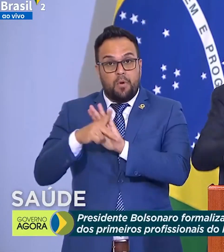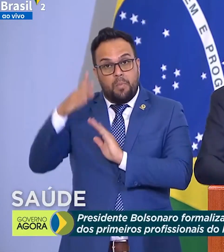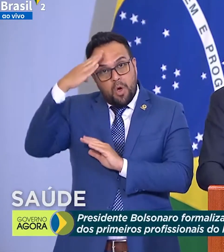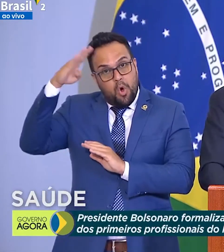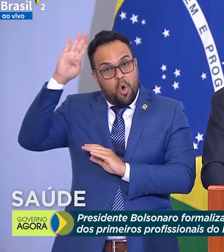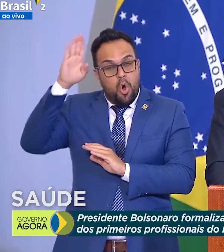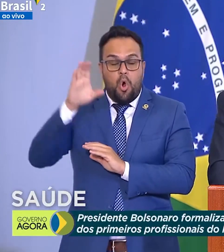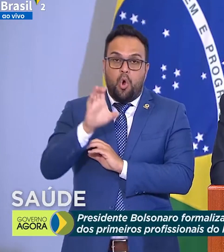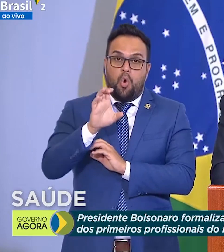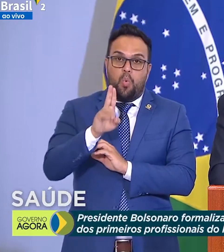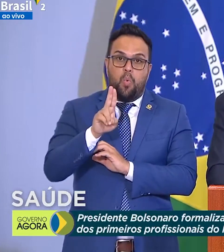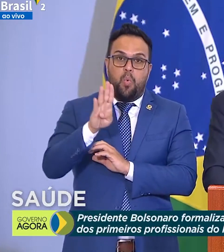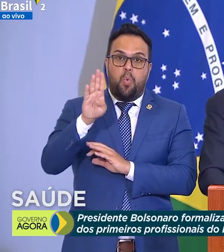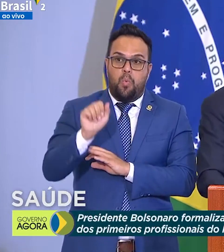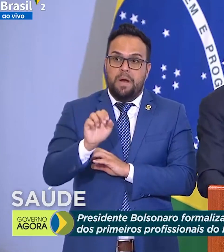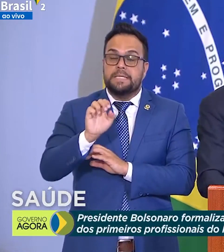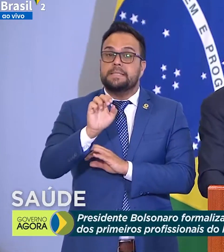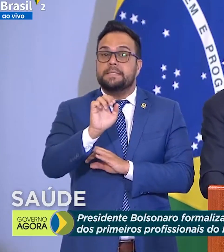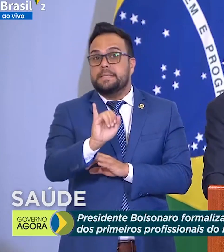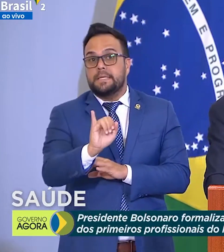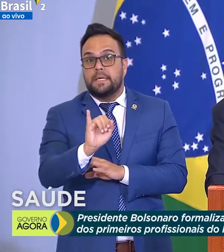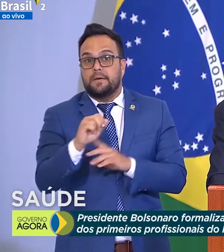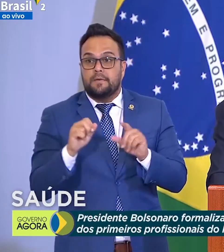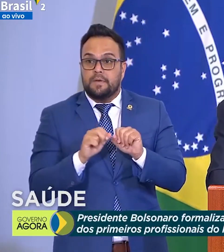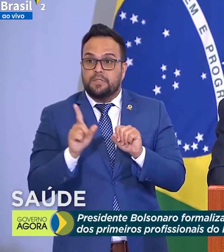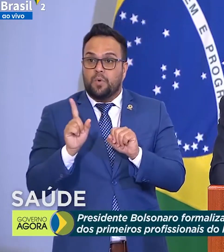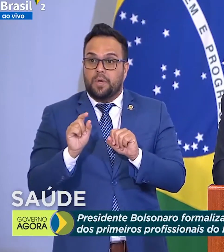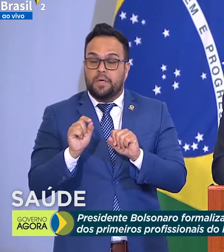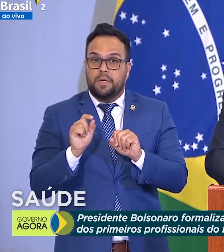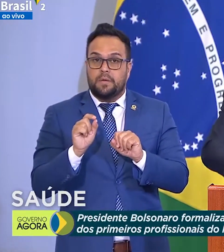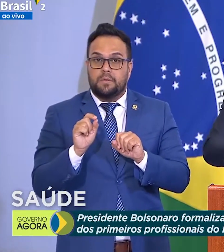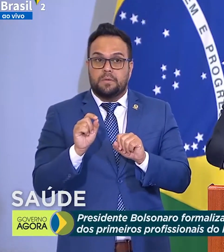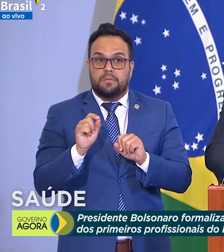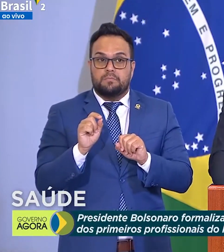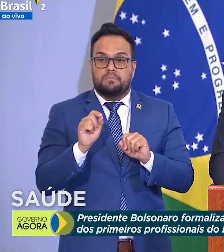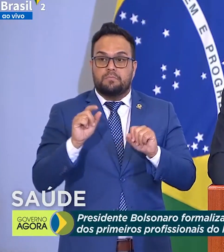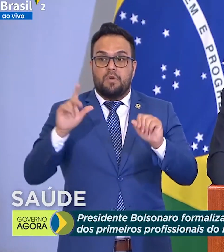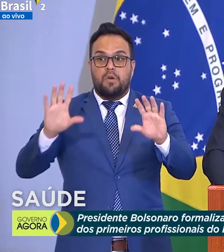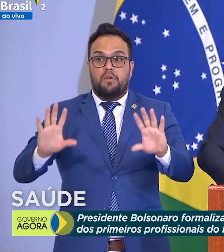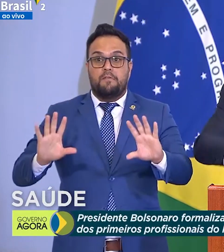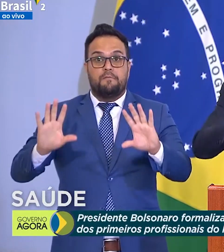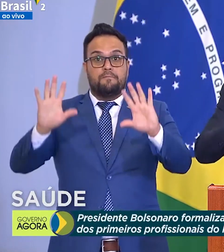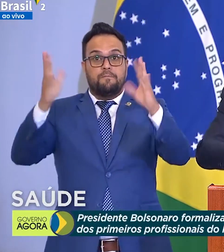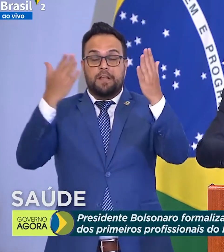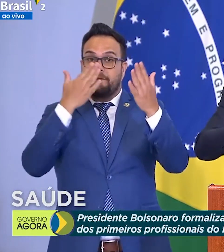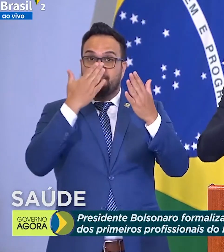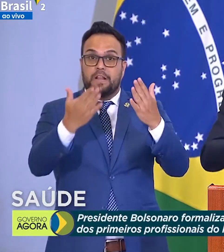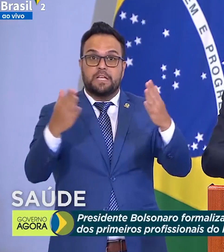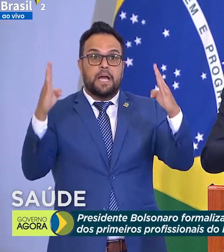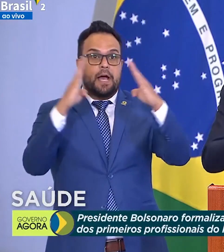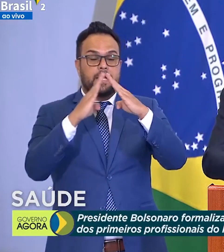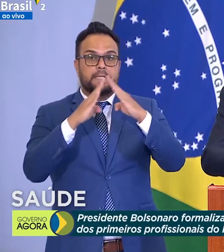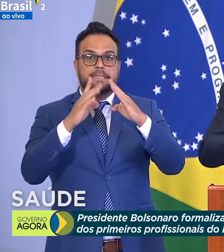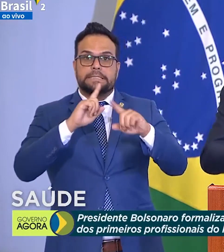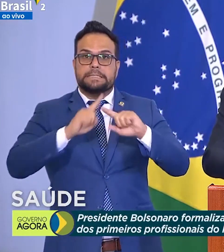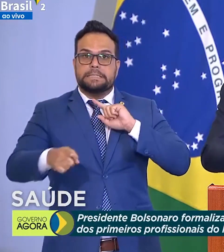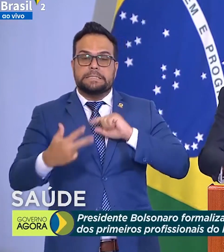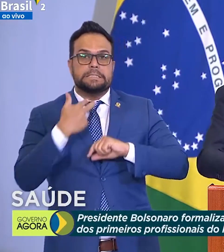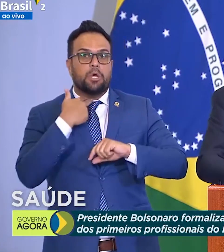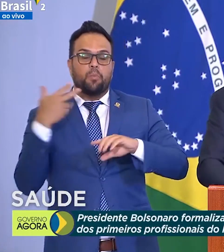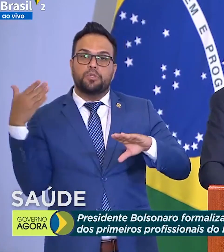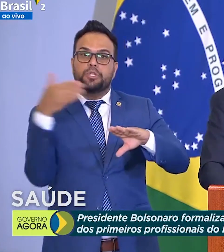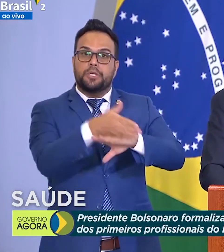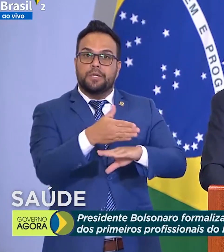numa cidade qualquer. Se tivesse na frente da casa dele uma festa de casamento, ele não podia ir na